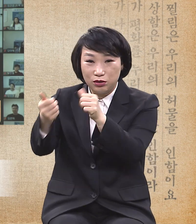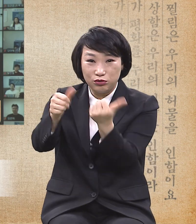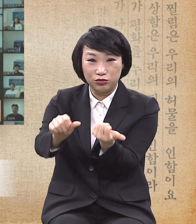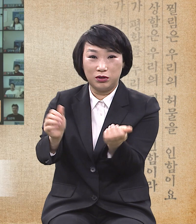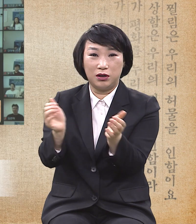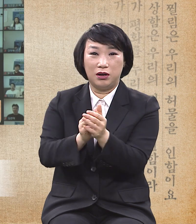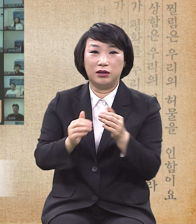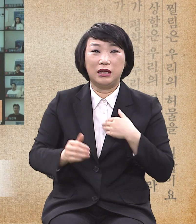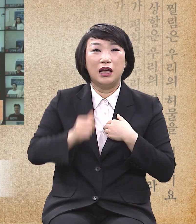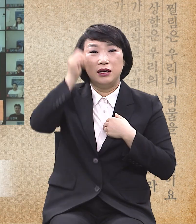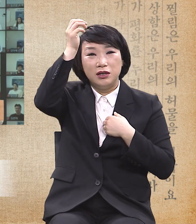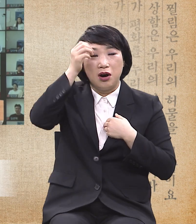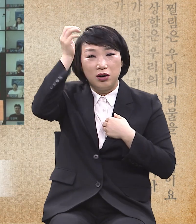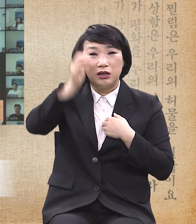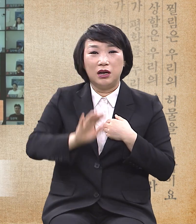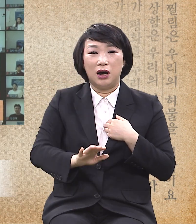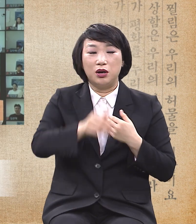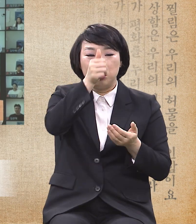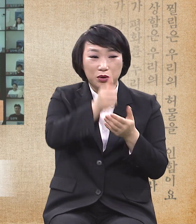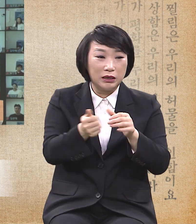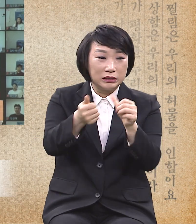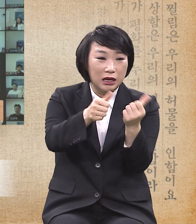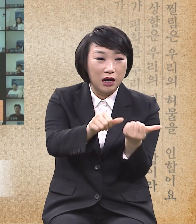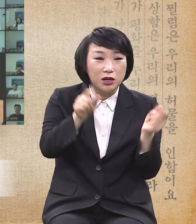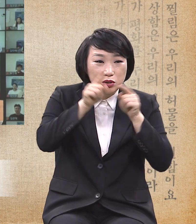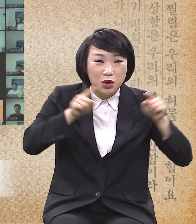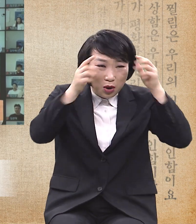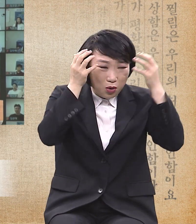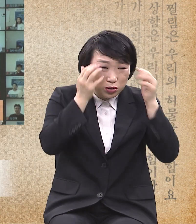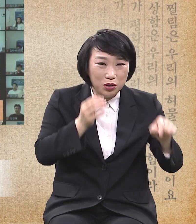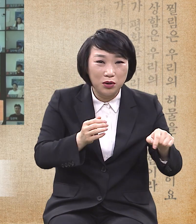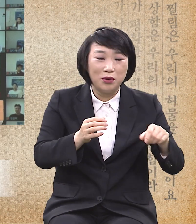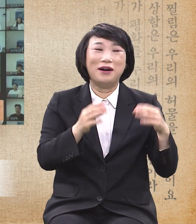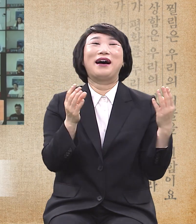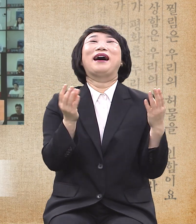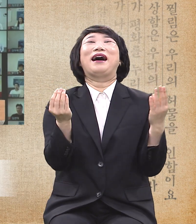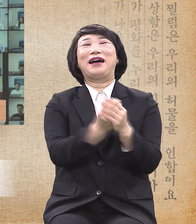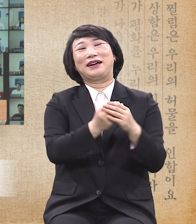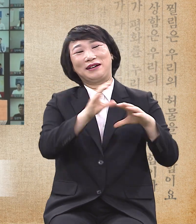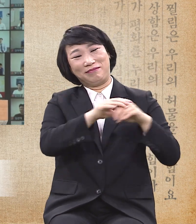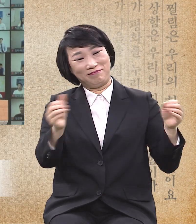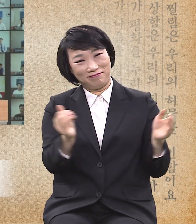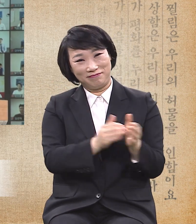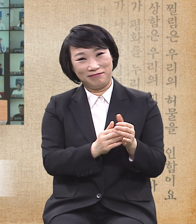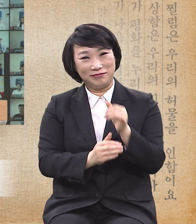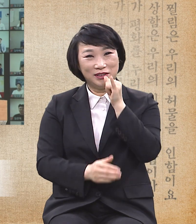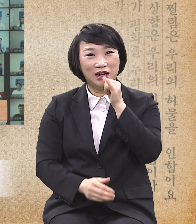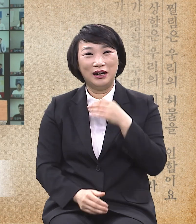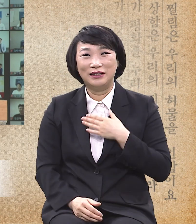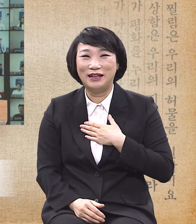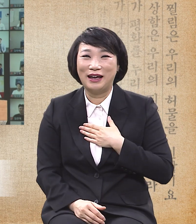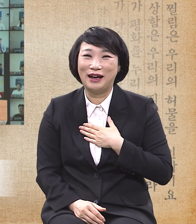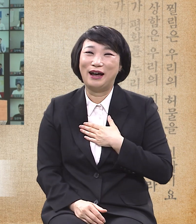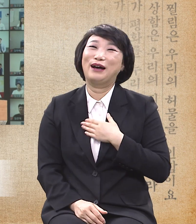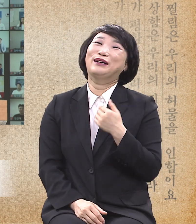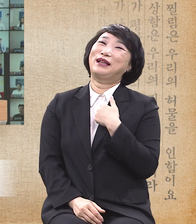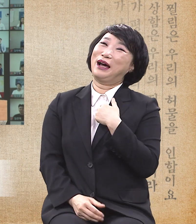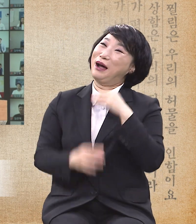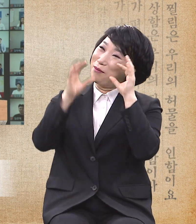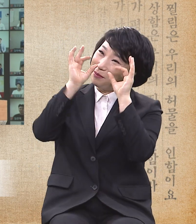죽으심으로 내 영이 죄와 사망과 지옥에서 고통당할 것을 완전 무결하게 해결해 준 것을